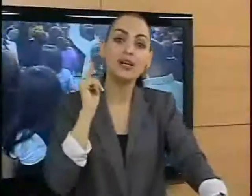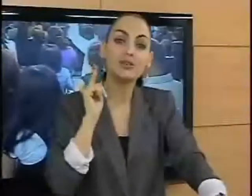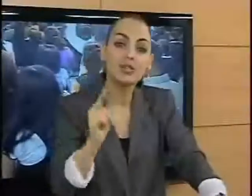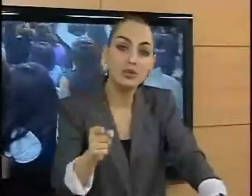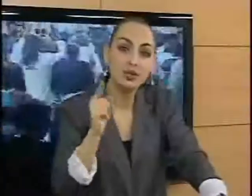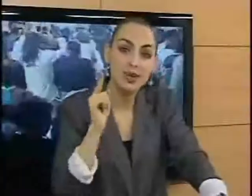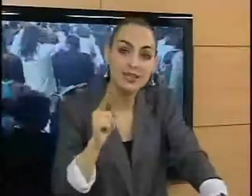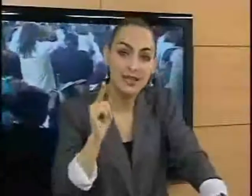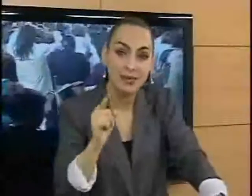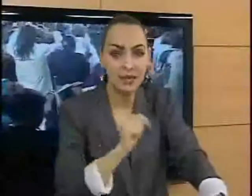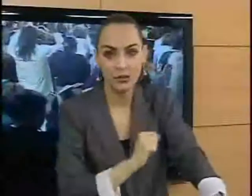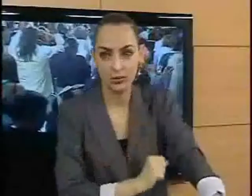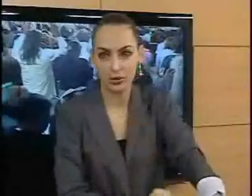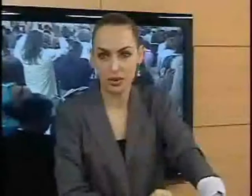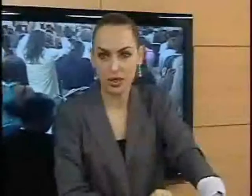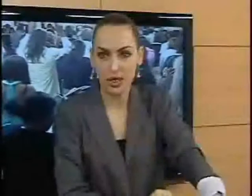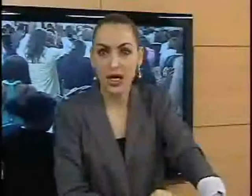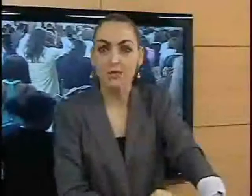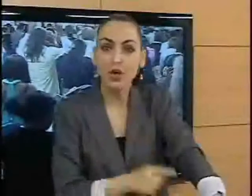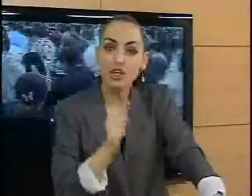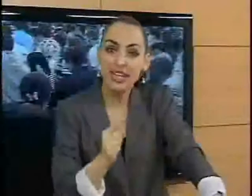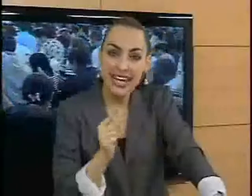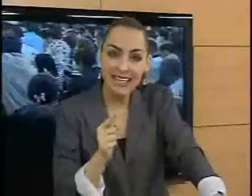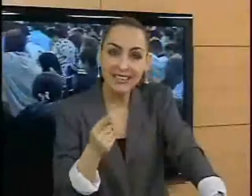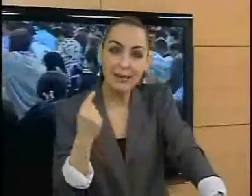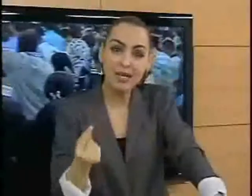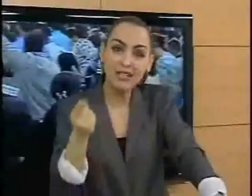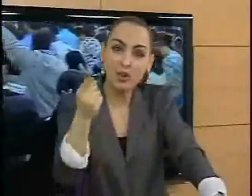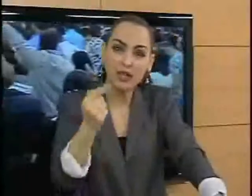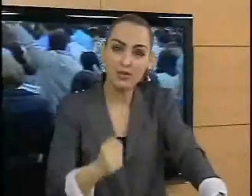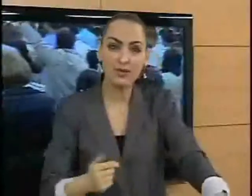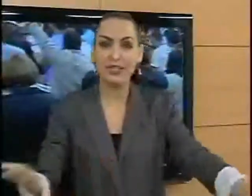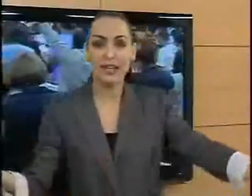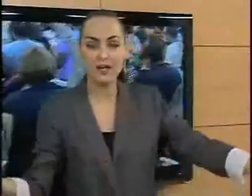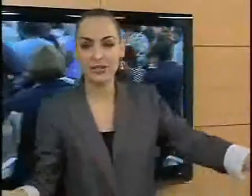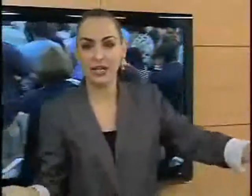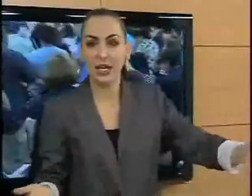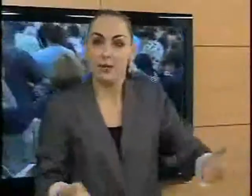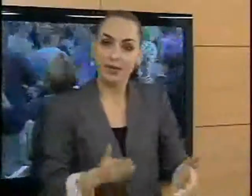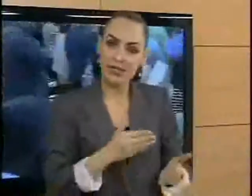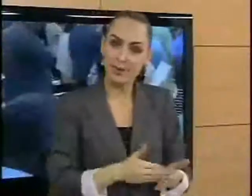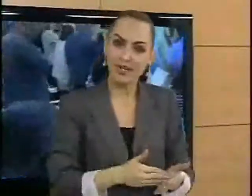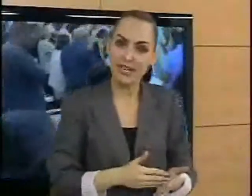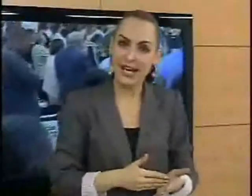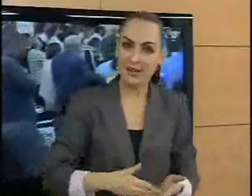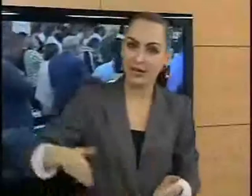os seus pensamentos, pois deles depende toda a sua vida. Claro que sim, porque você pensa errado, vai